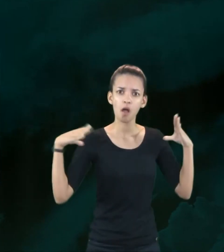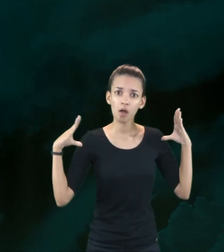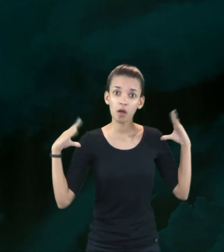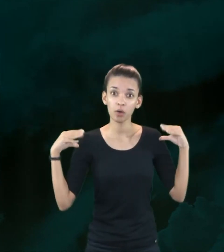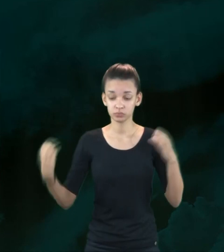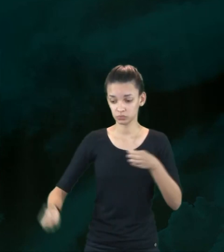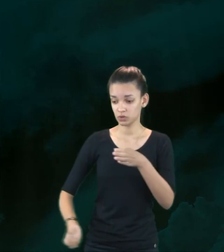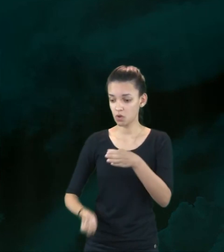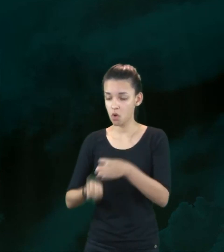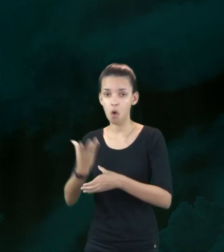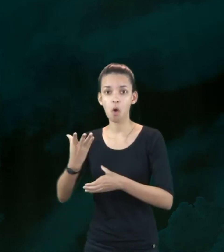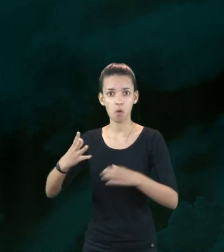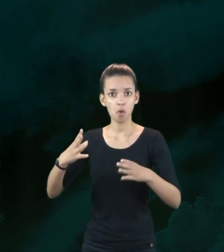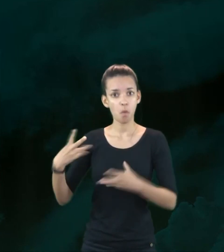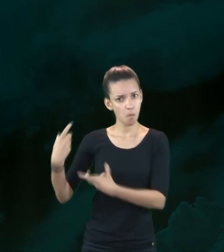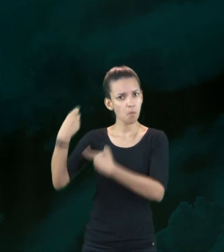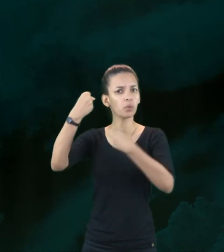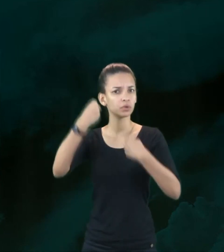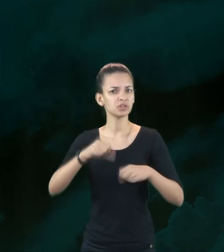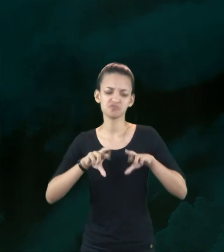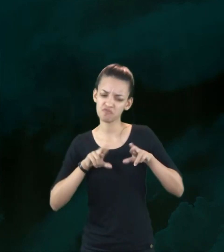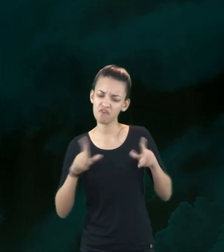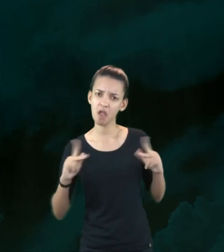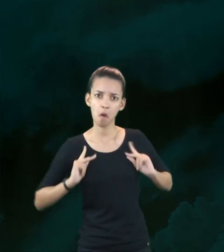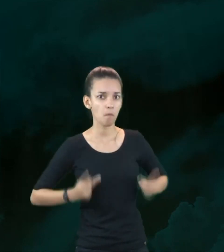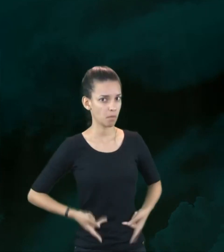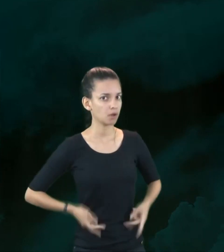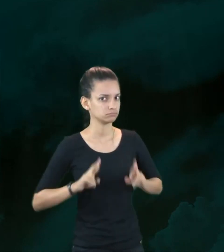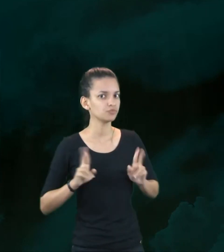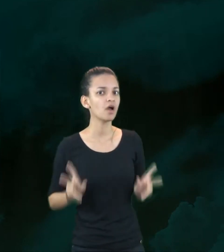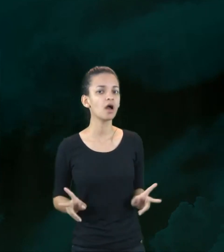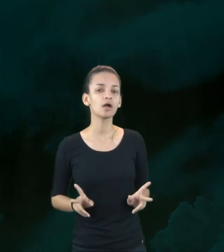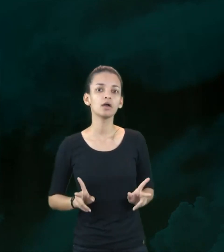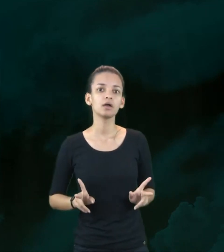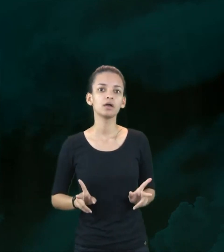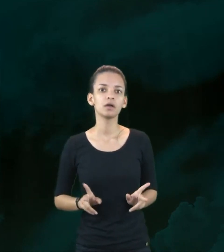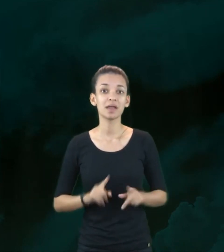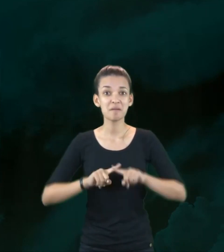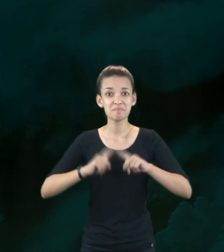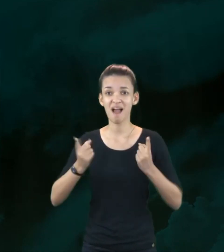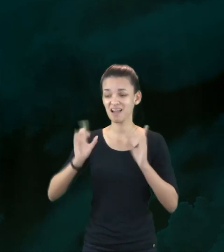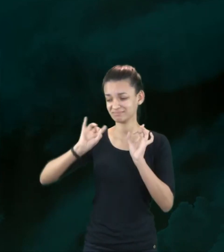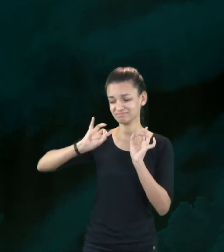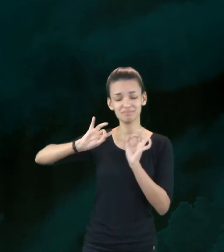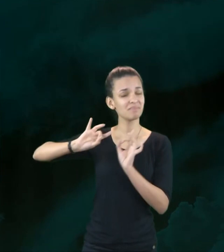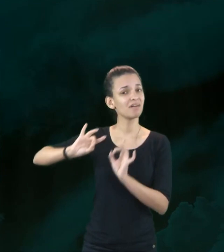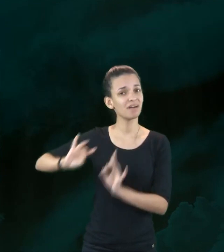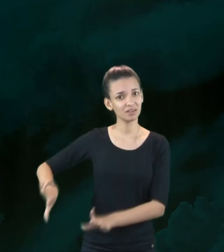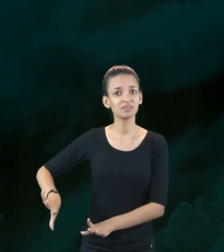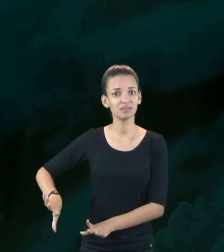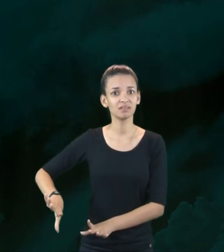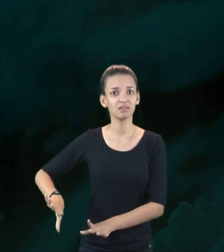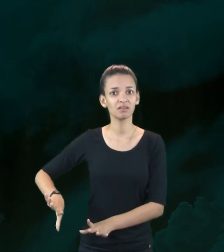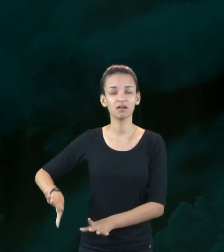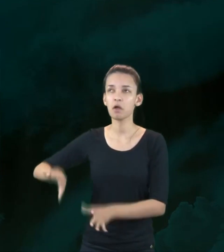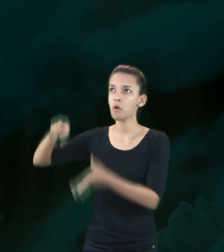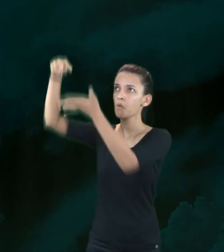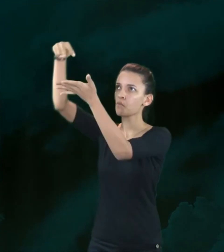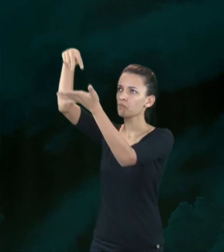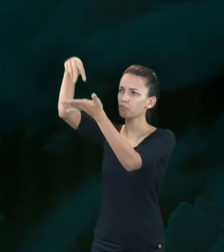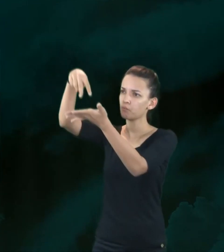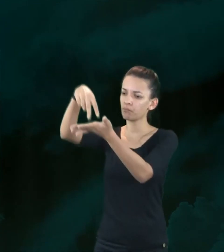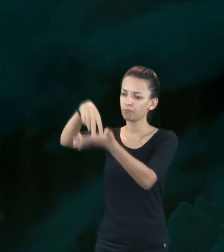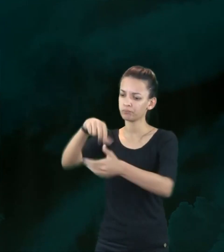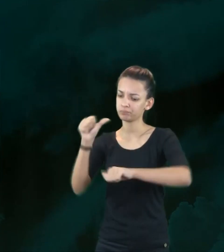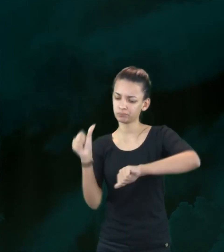nesse estado, diferente do homem, né? Eles não guardaram esse estado, eles deixaram esse estado e vieram, eles quiseram vir